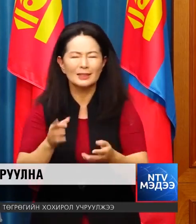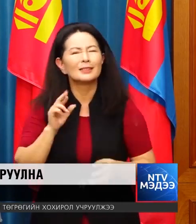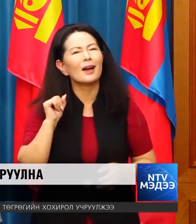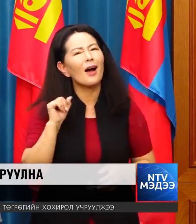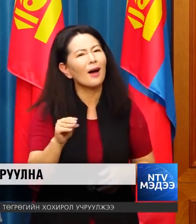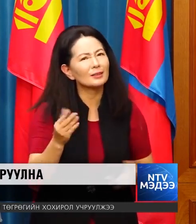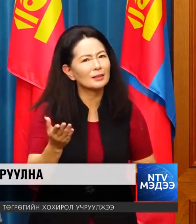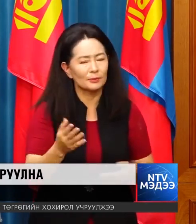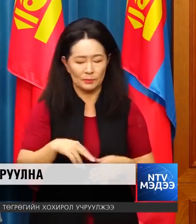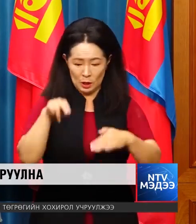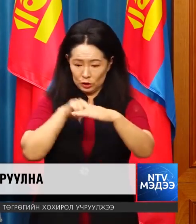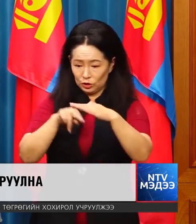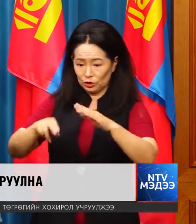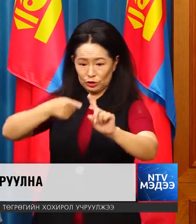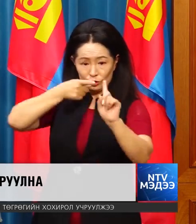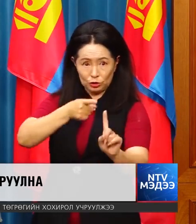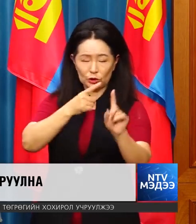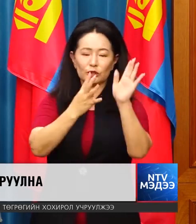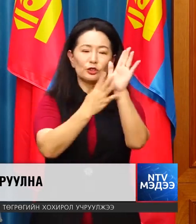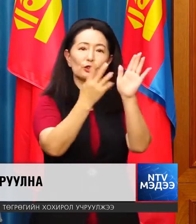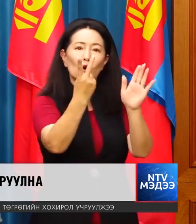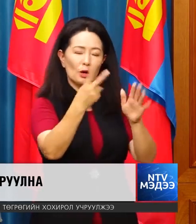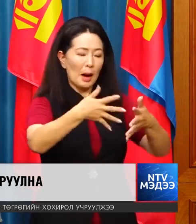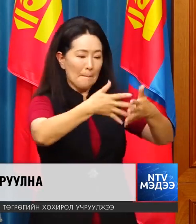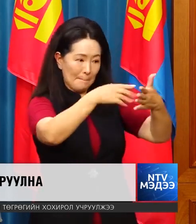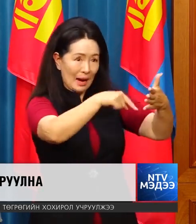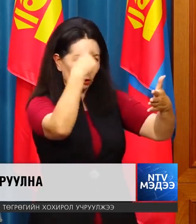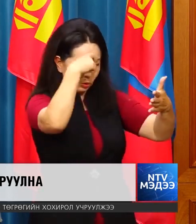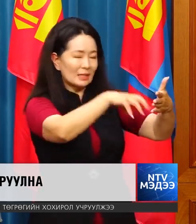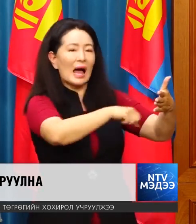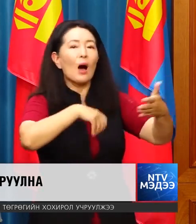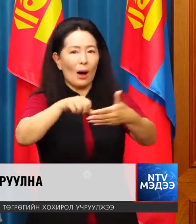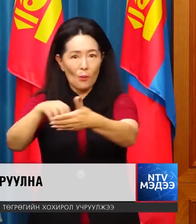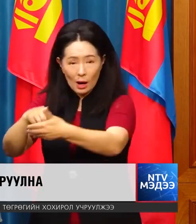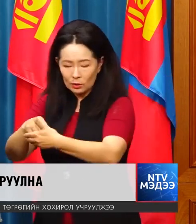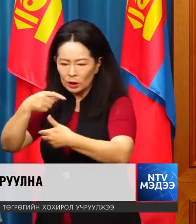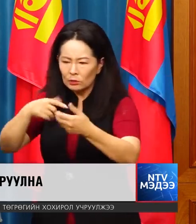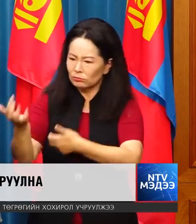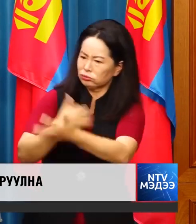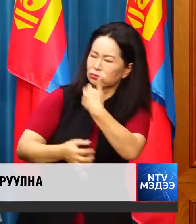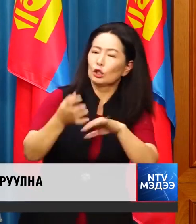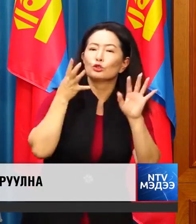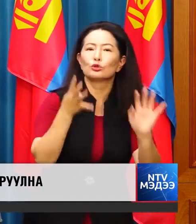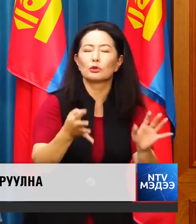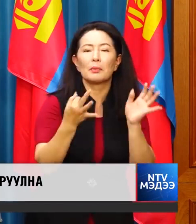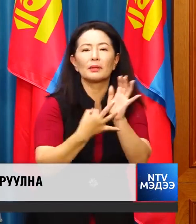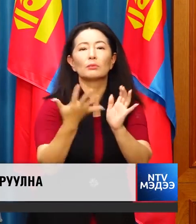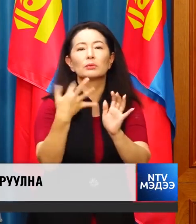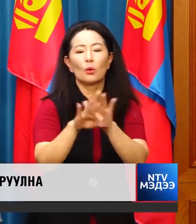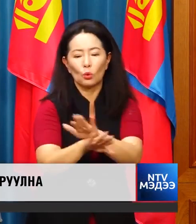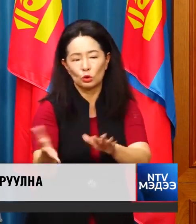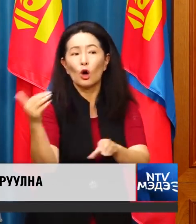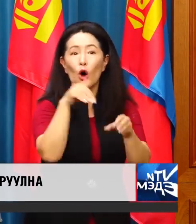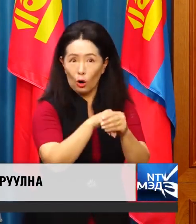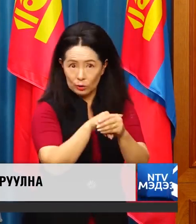гэхээр цэцэрлэгийн зорилтоор бид нэр 92 барилгыг түрээсэлж яг энэ барилга дээр бол 9850 хүүхдийг хамруулна. За